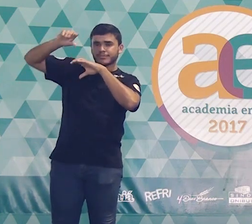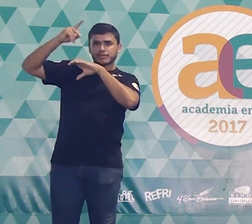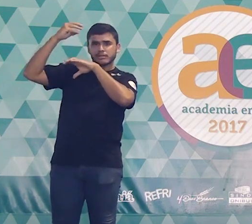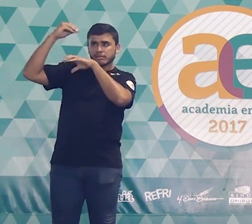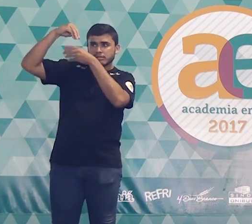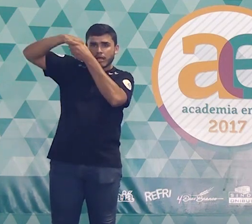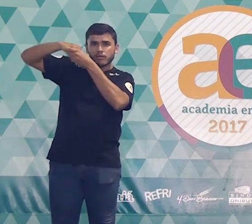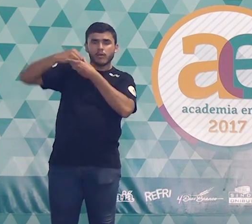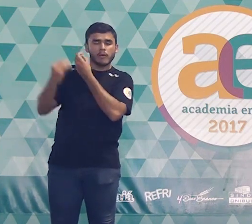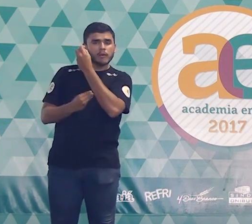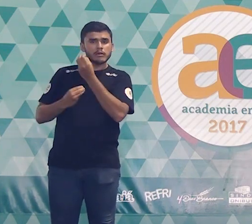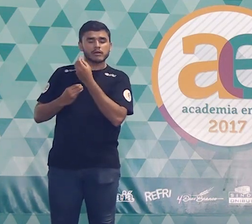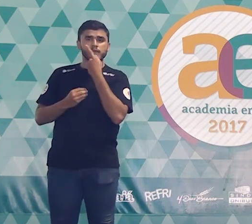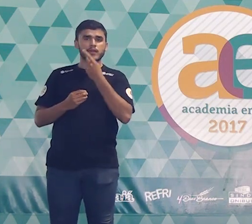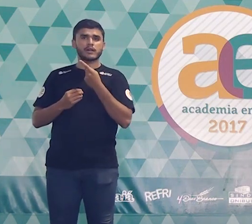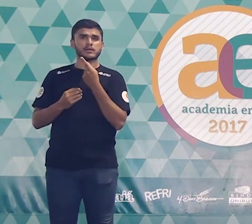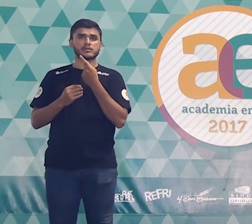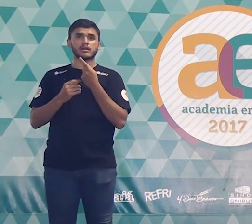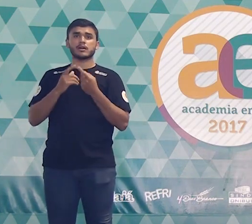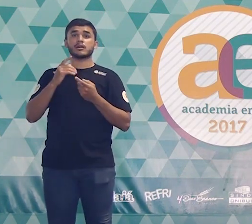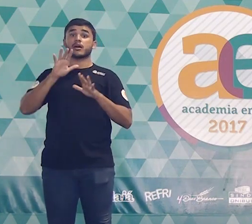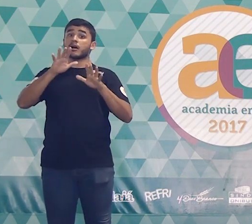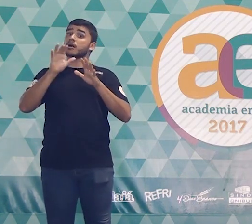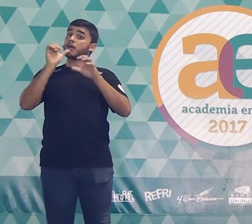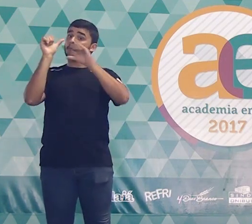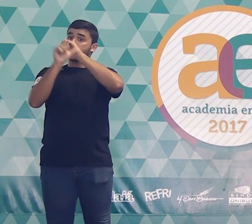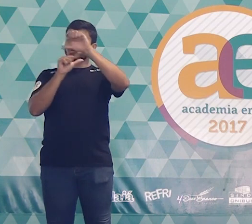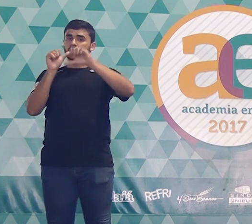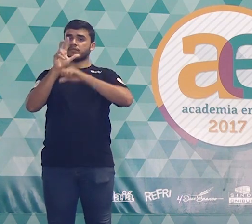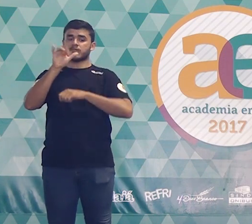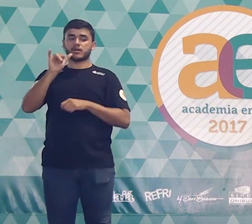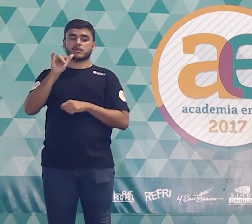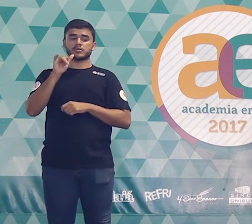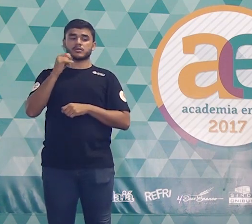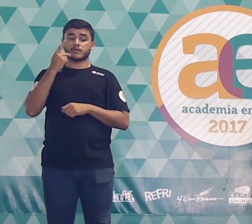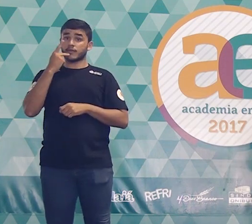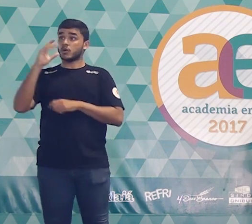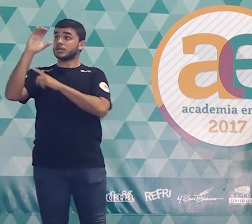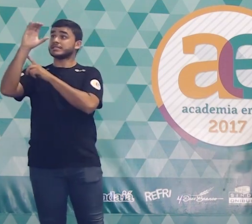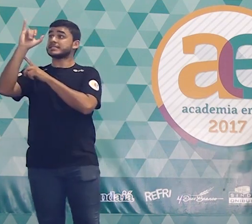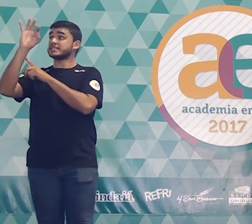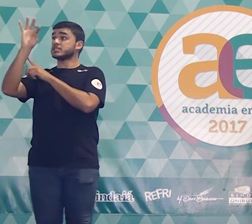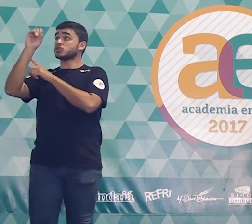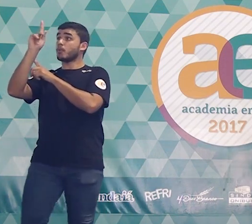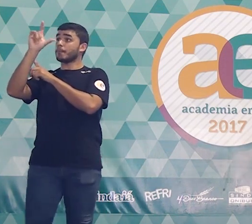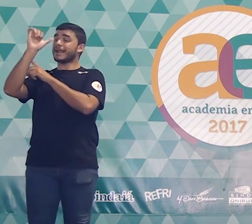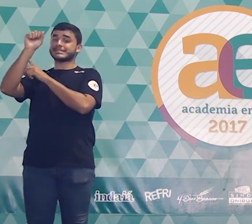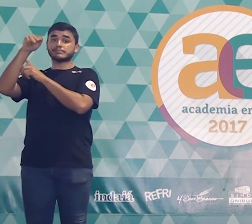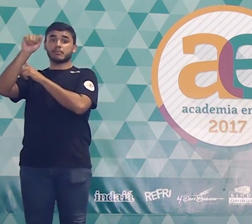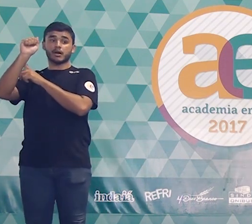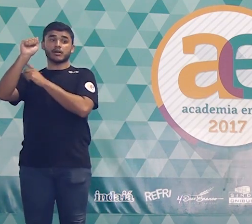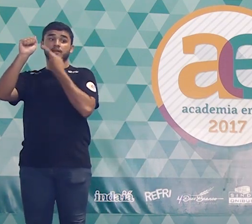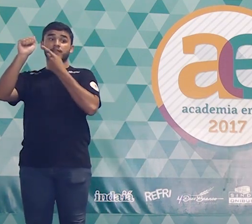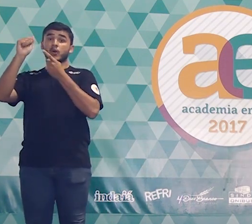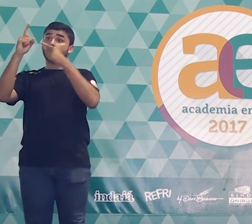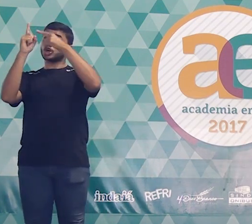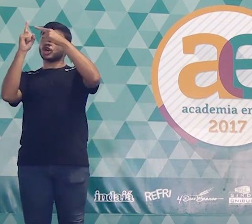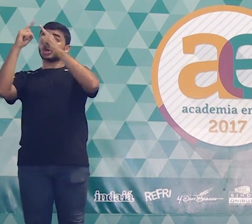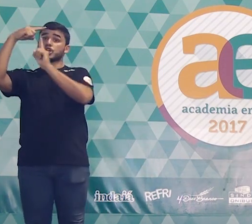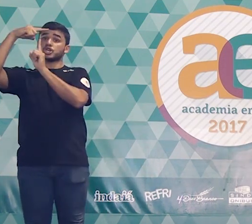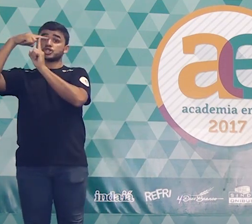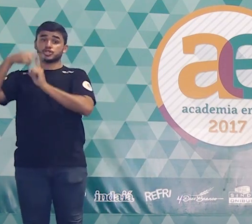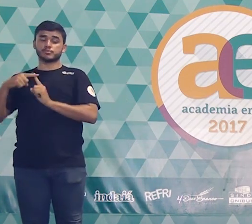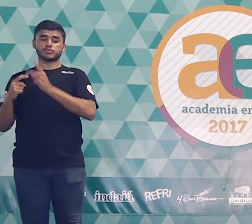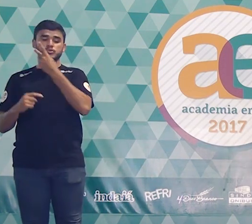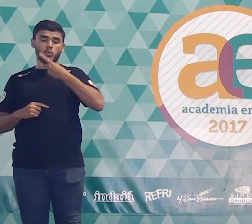o citoplasma ele é constituído de 2 componentes, tá? O hialoplasma, que é exatamente a